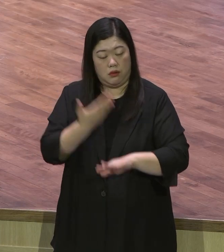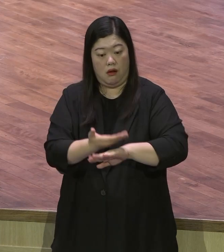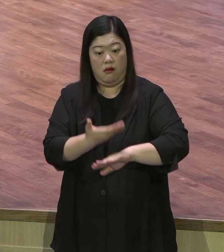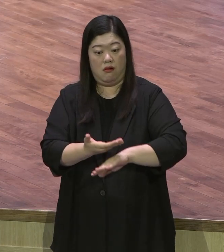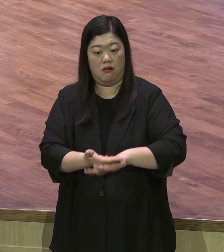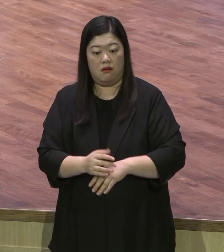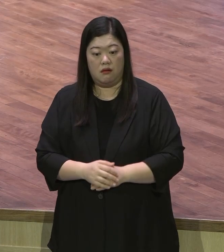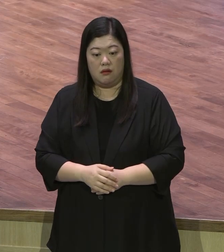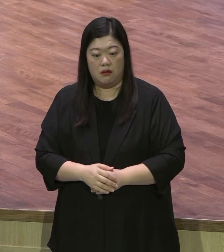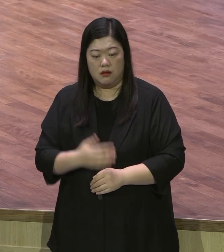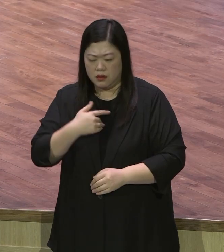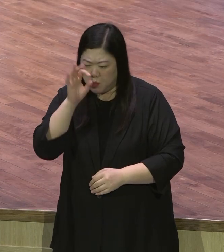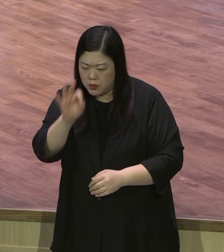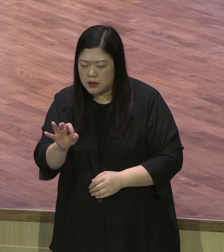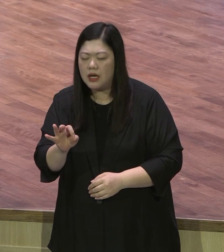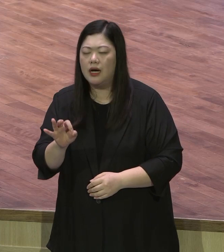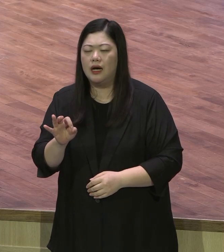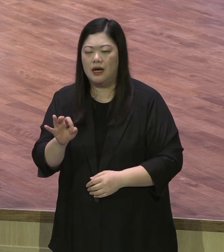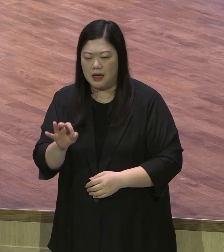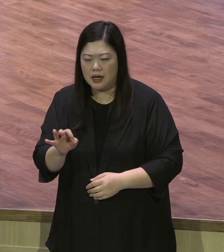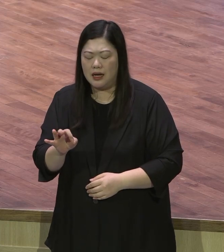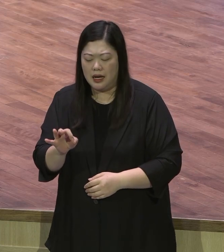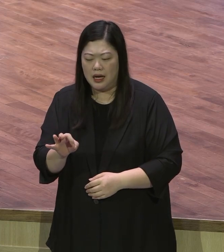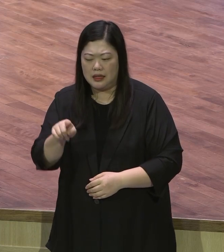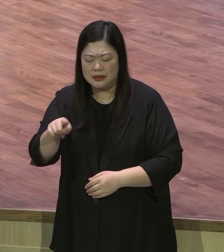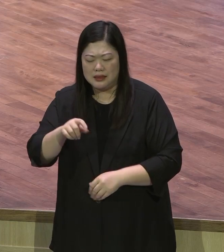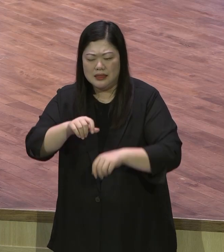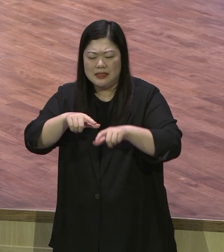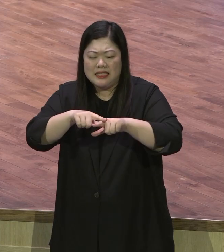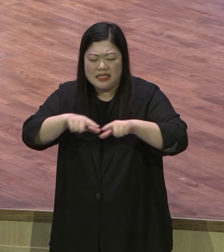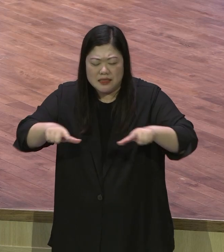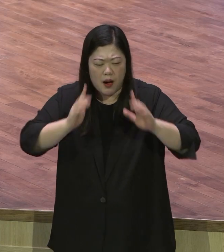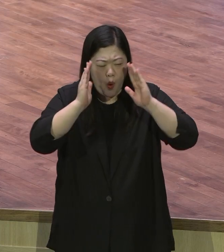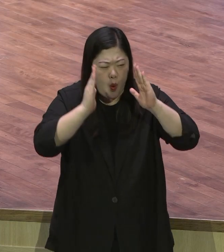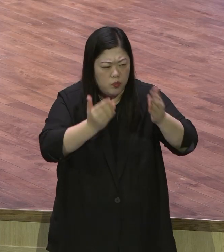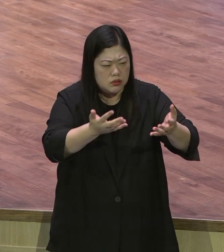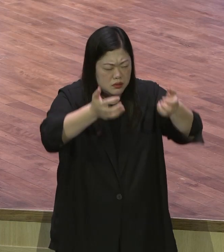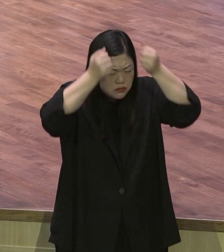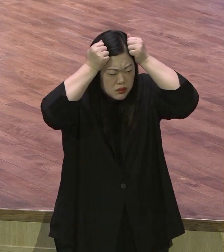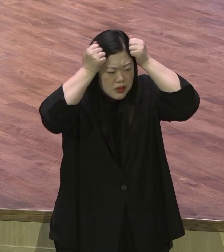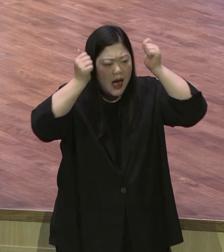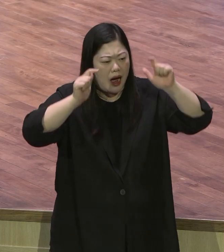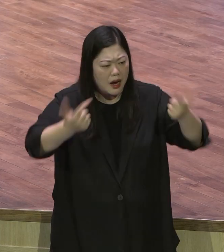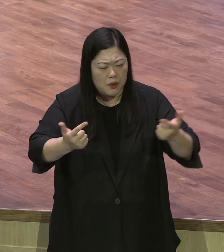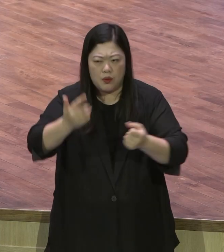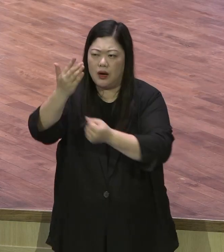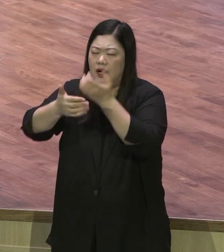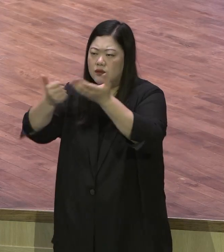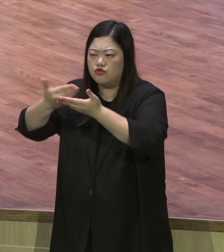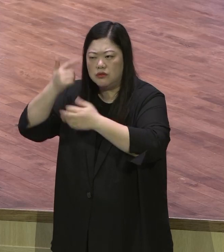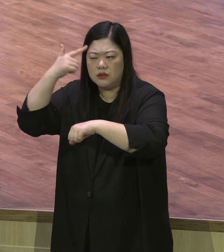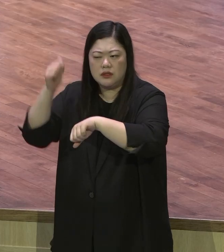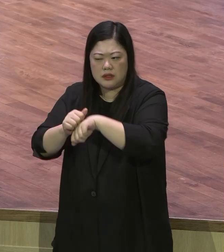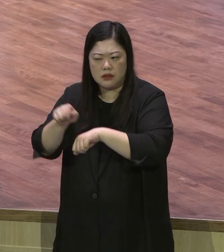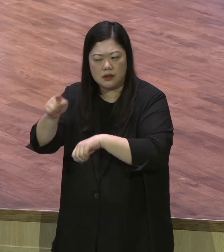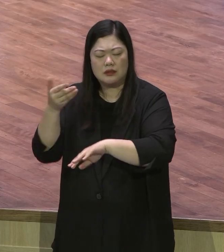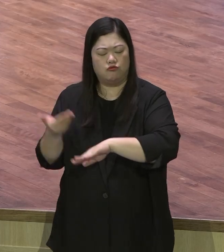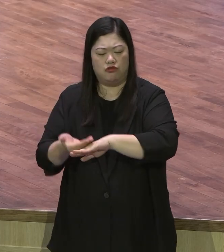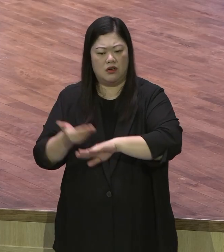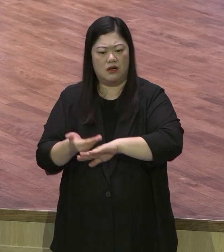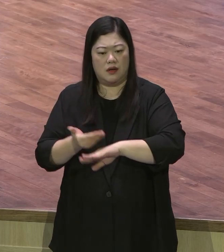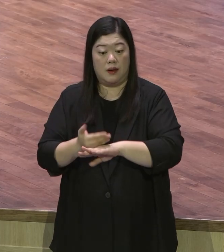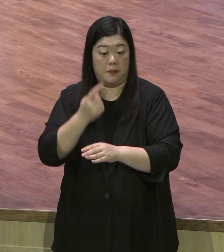성령 인도 받으니까 말씀을 통해서 선택과 결단의 상황 다 그걸 보게 되는 무엇을